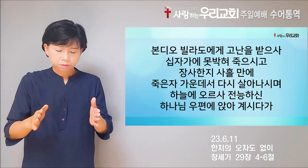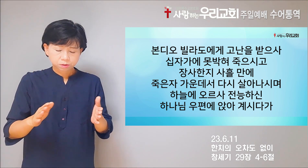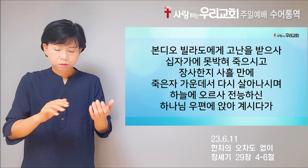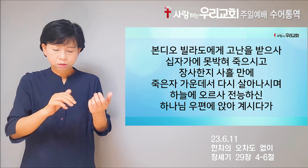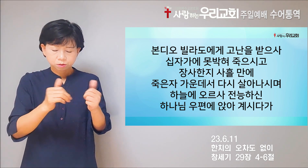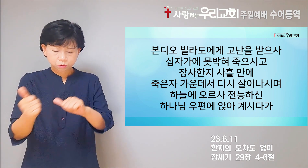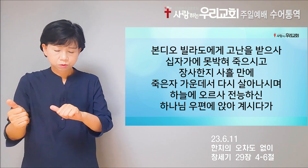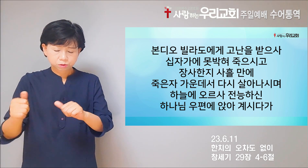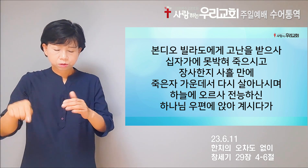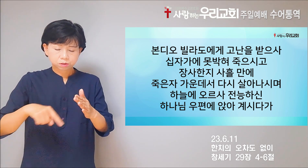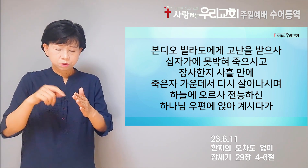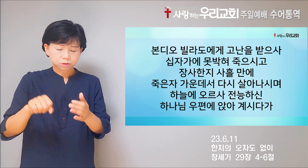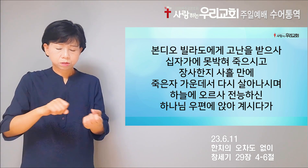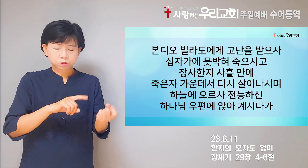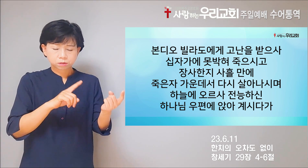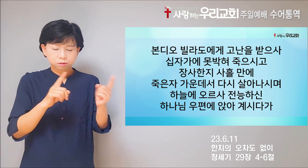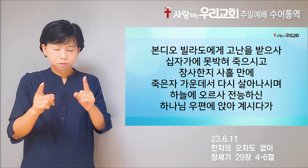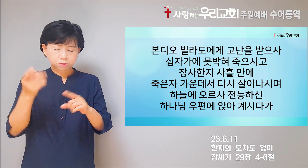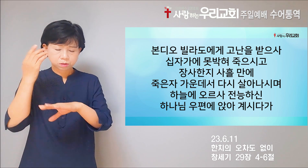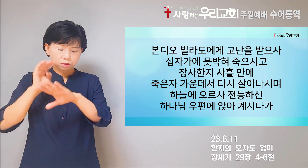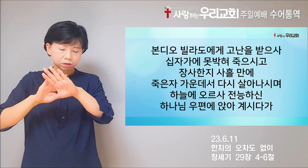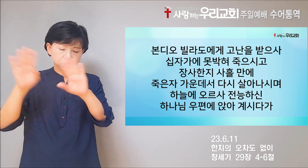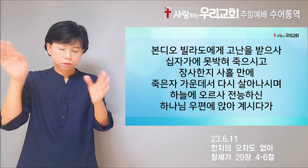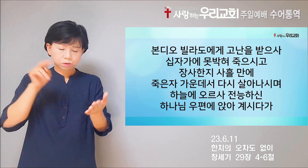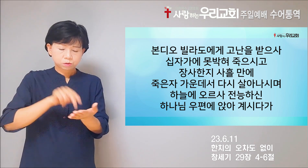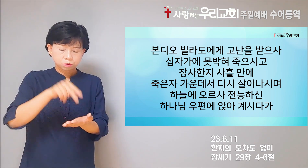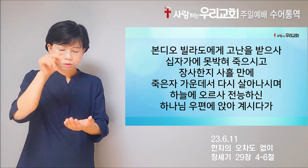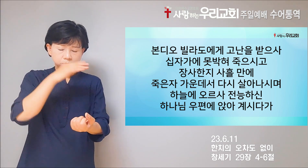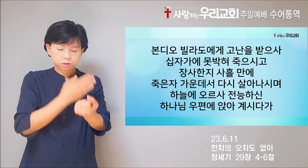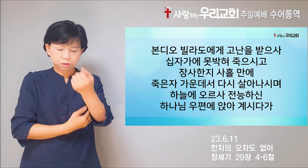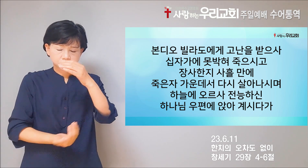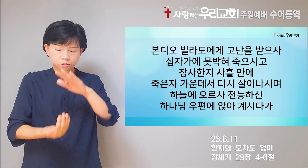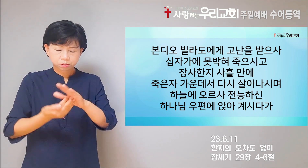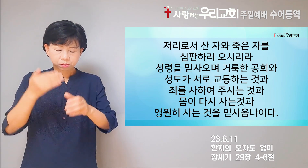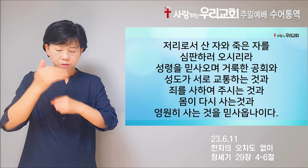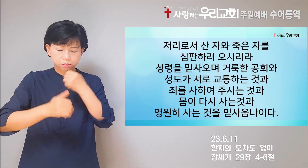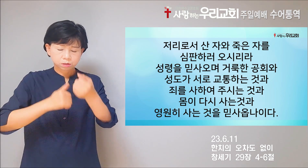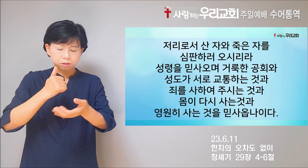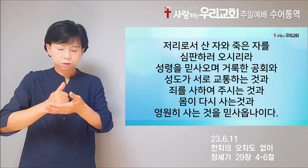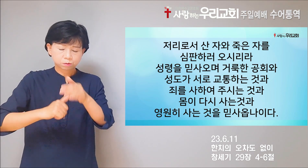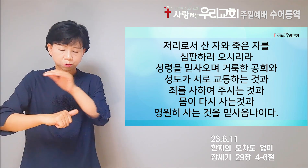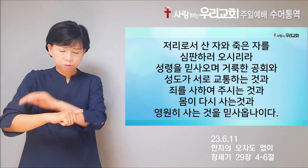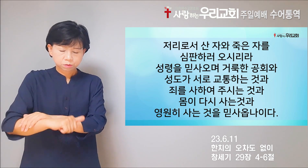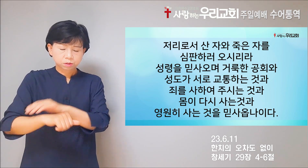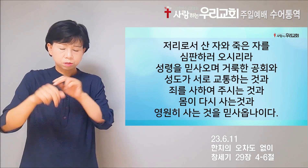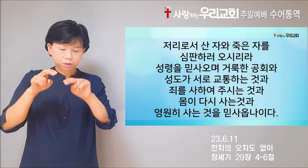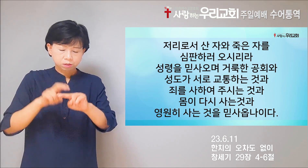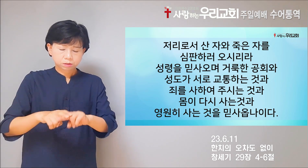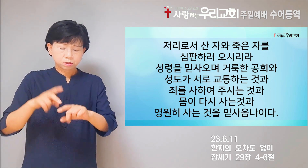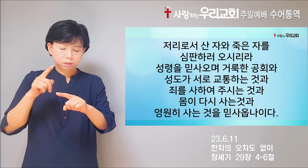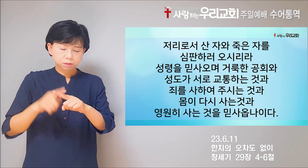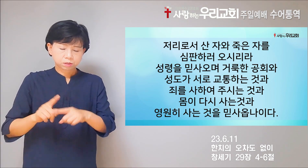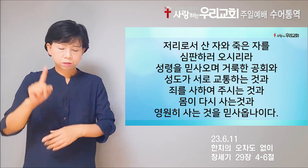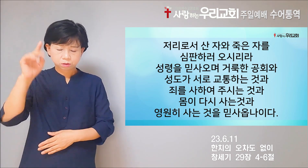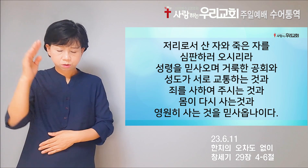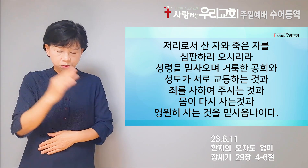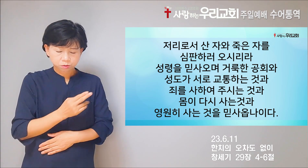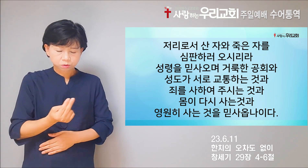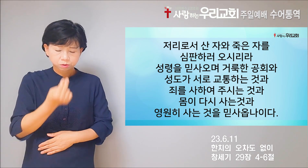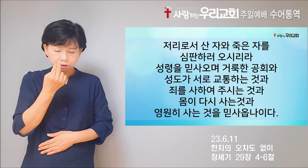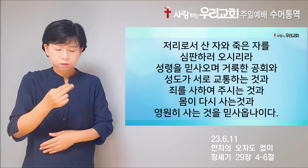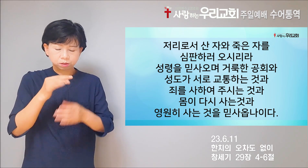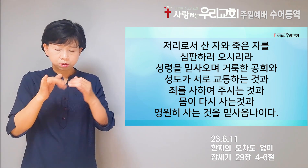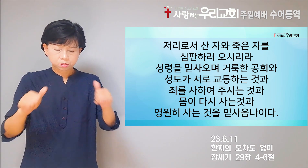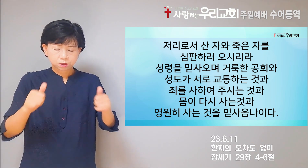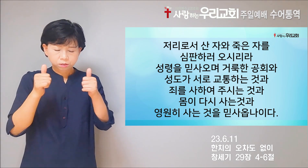다시 살아나시 하늘에 오르사 전능하신 하나님 우편에 앉아 계시다가 저리로서 산자와 죽은